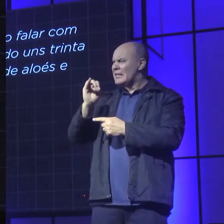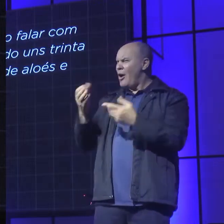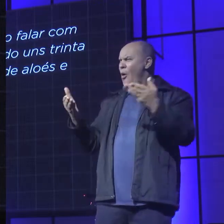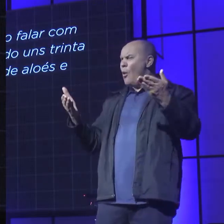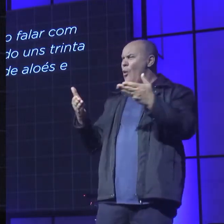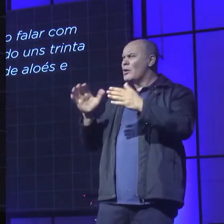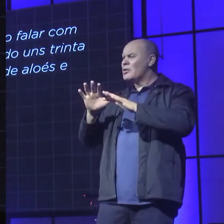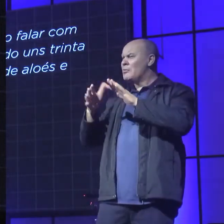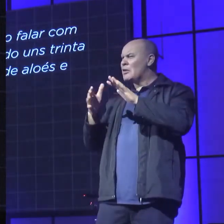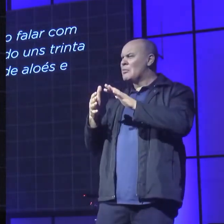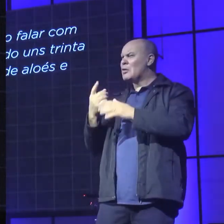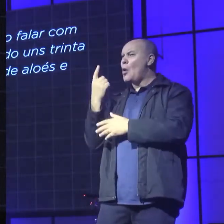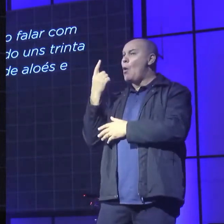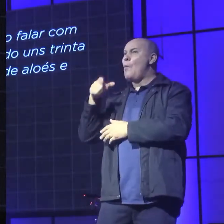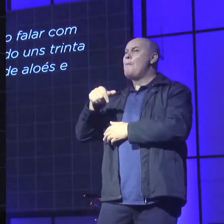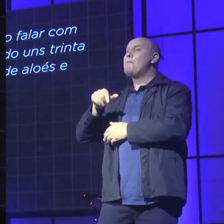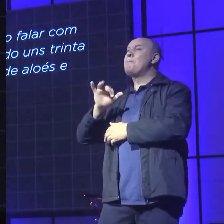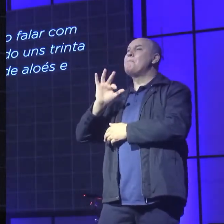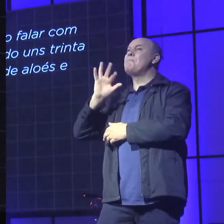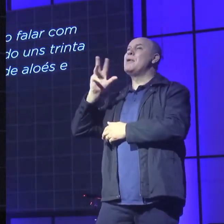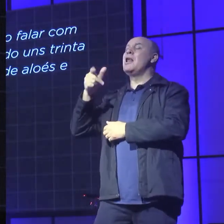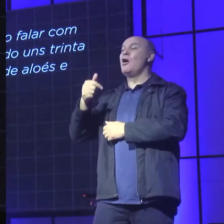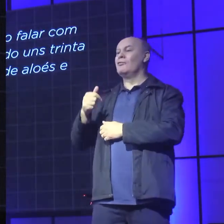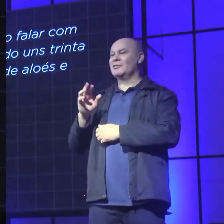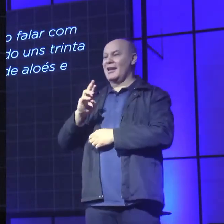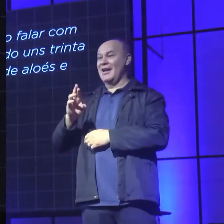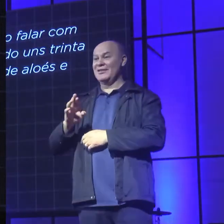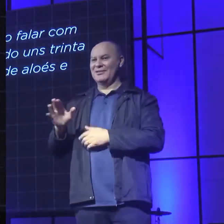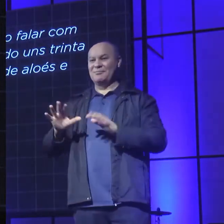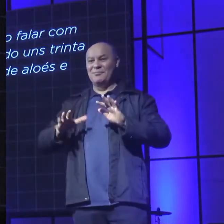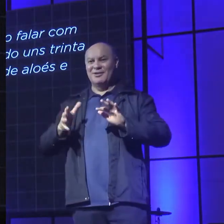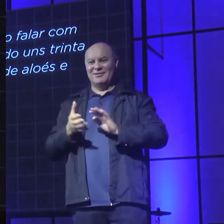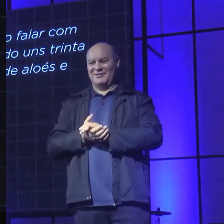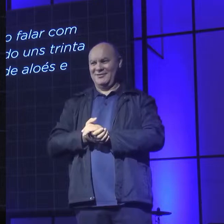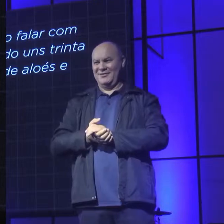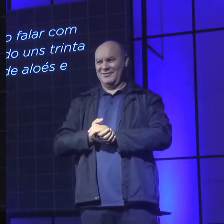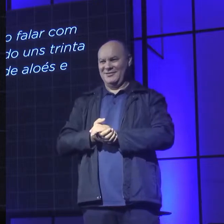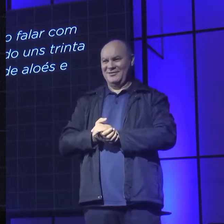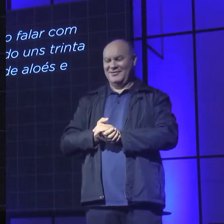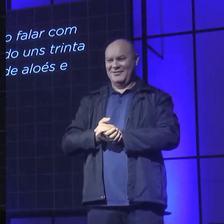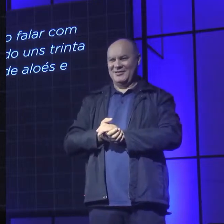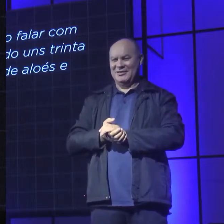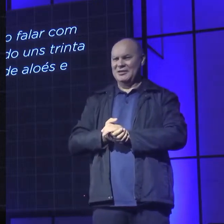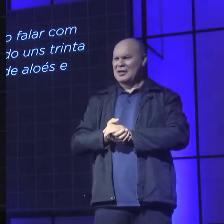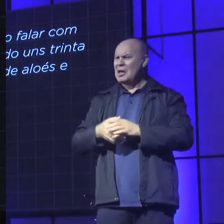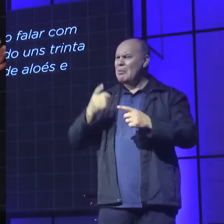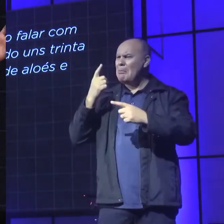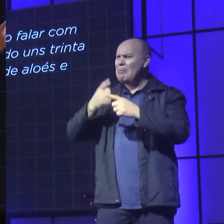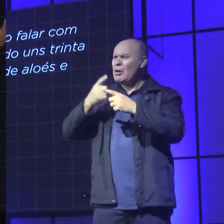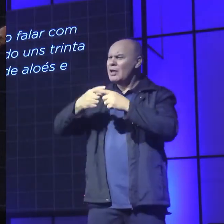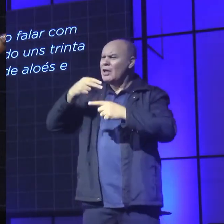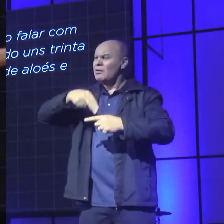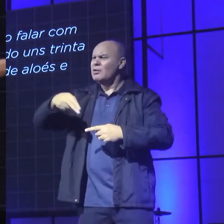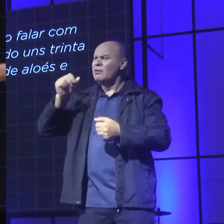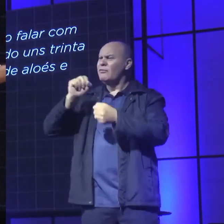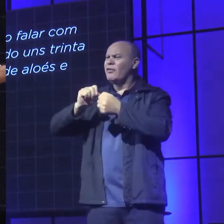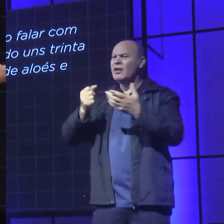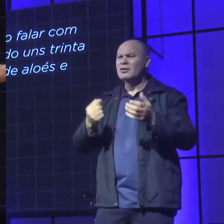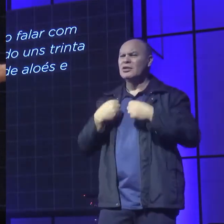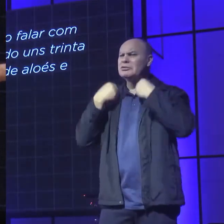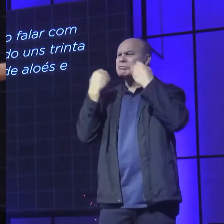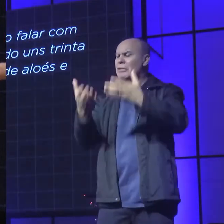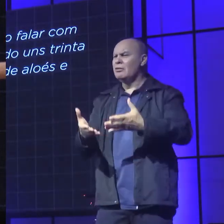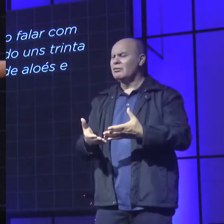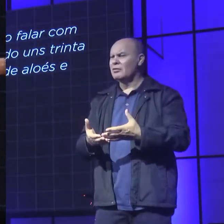1.800.000, 1.700.000 reais. O que esse cara leva? Vamos dizer que ninguém sabe ao certo, mas que fique entre 8 anos de